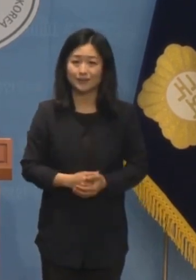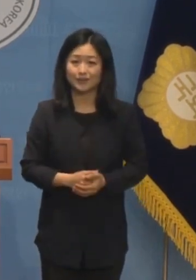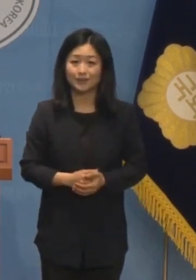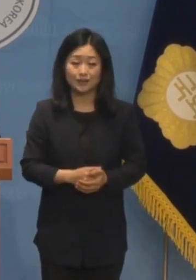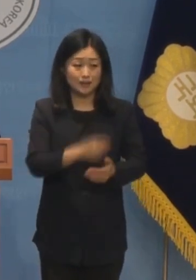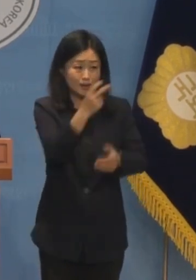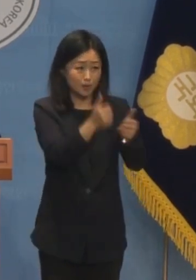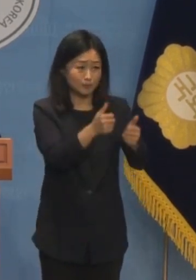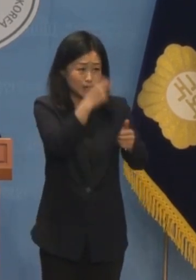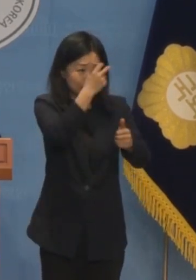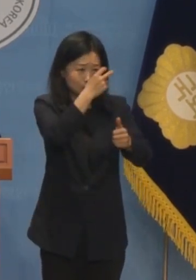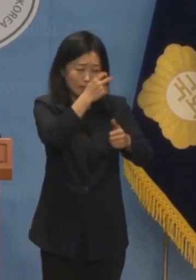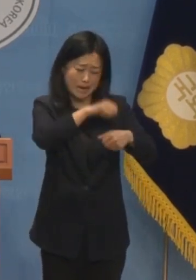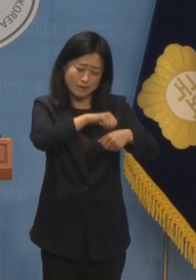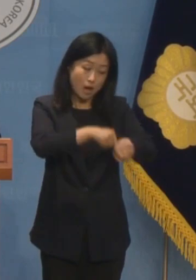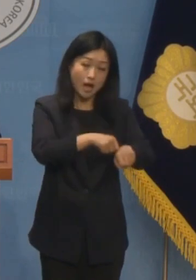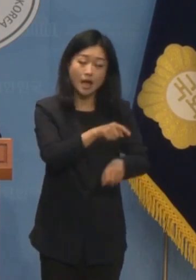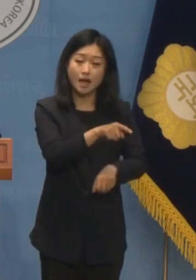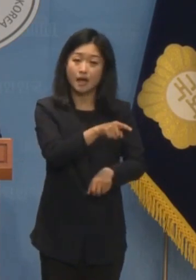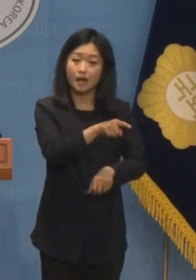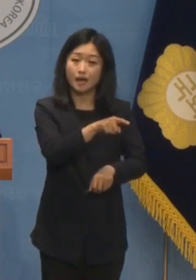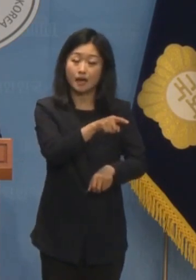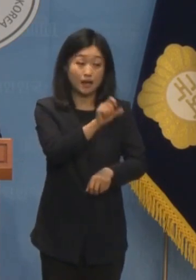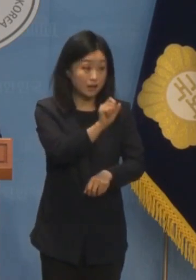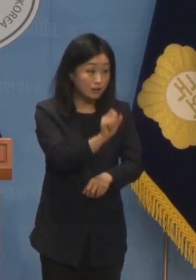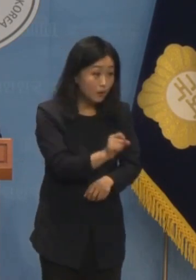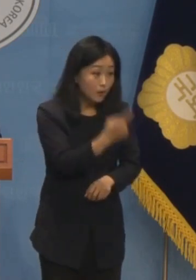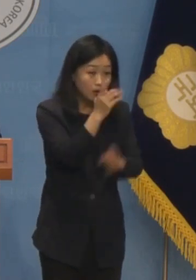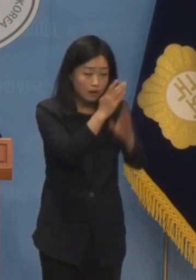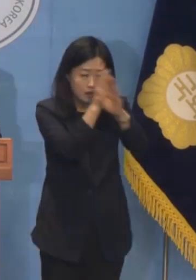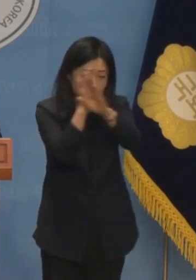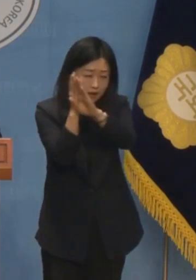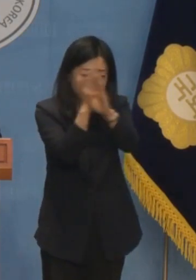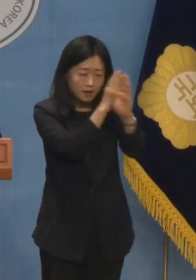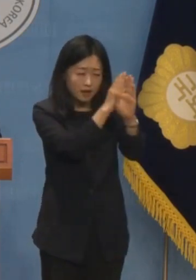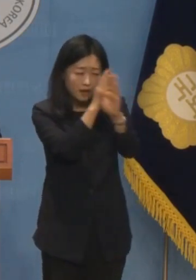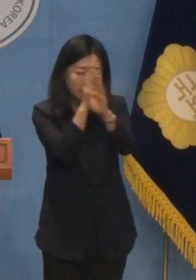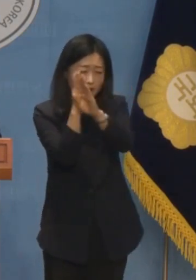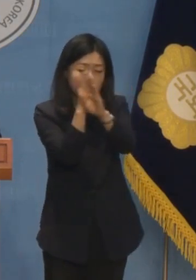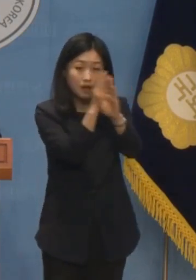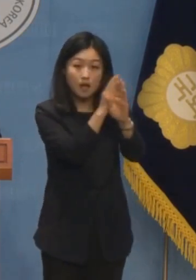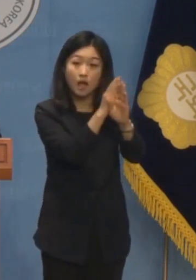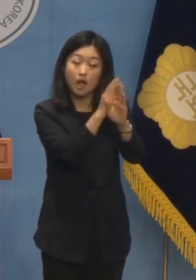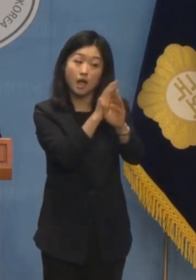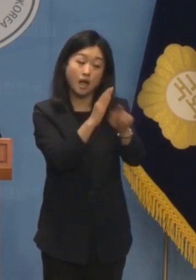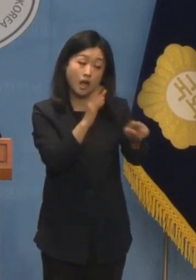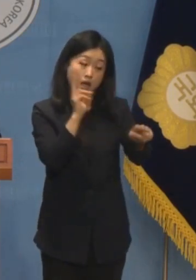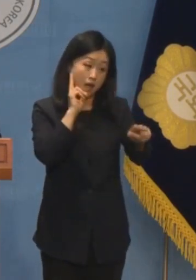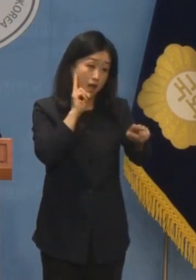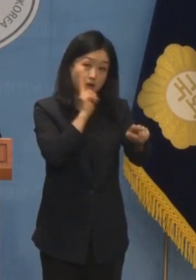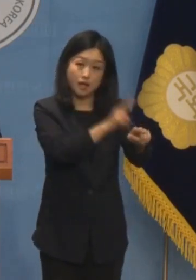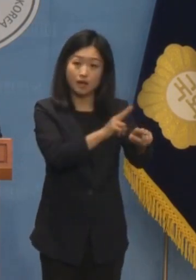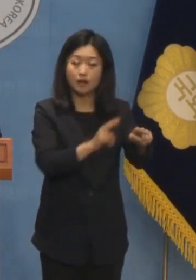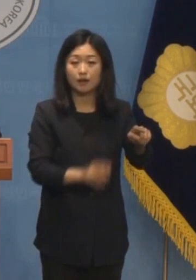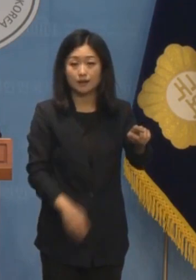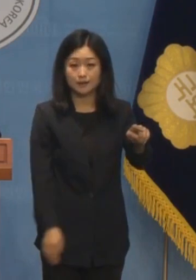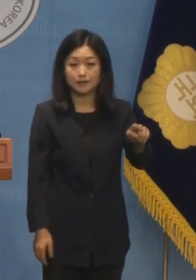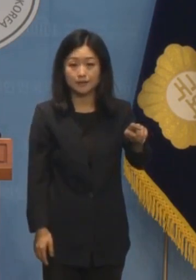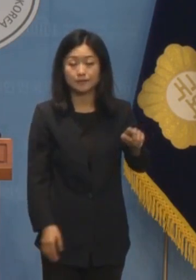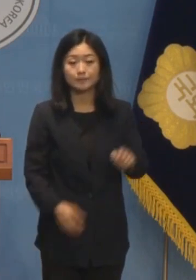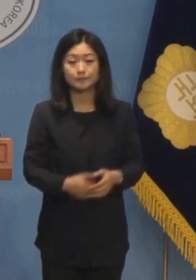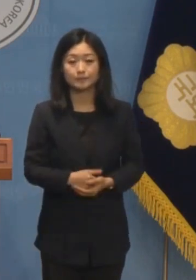검찰의 무리한 수사가 계속될수록 검찰의 이중잣대와 편파 수사가 더욱 분명해지고